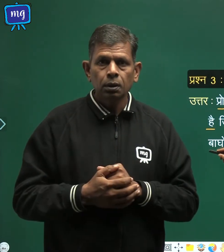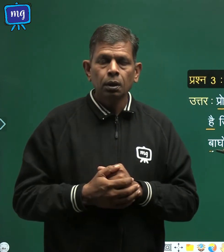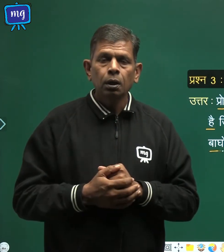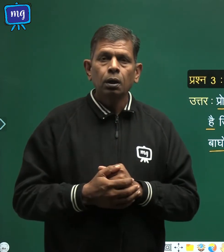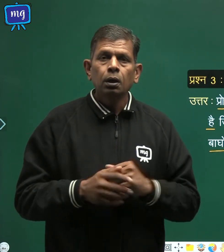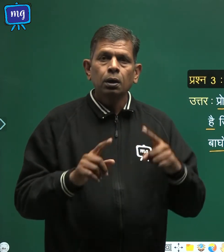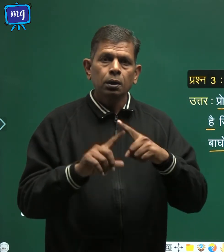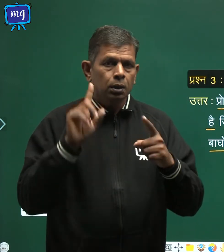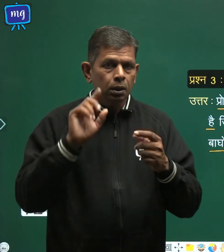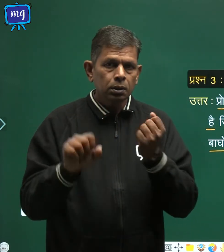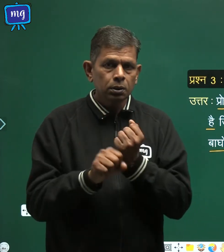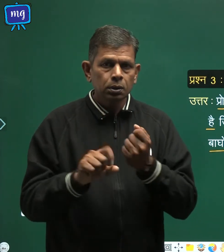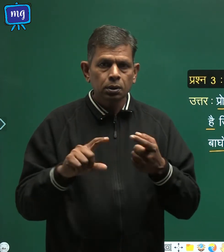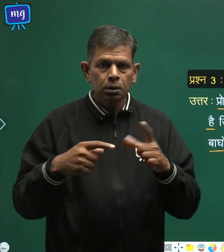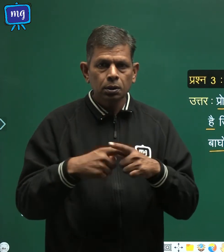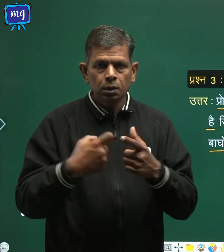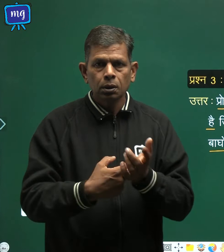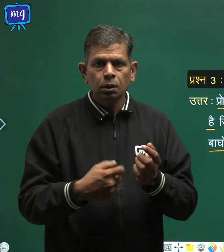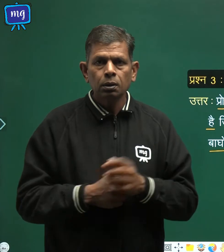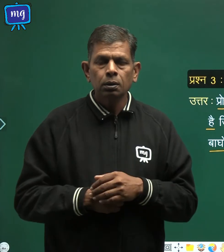बाघों को